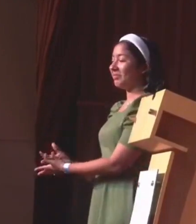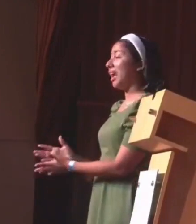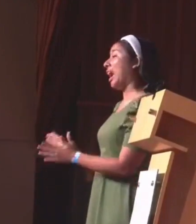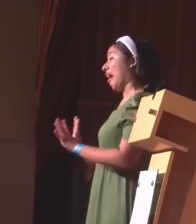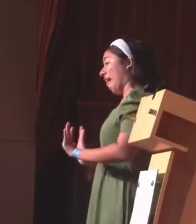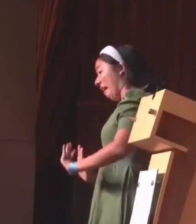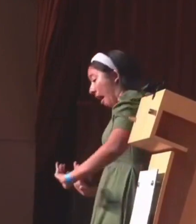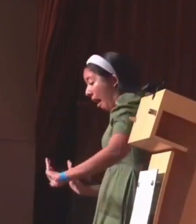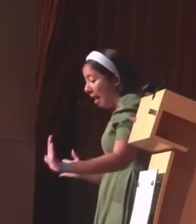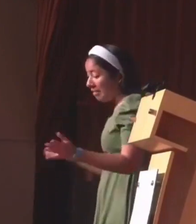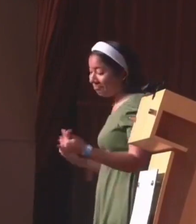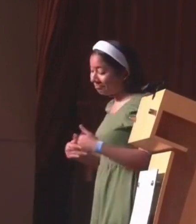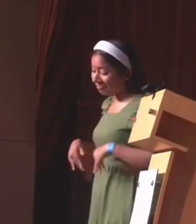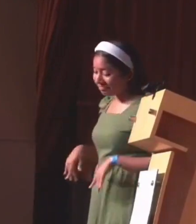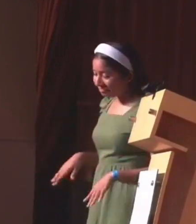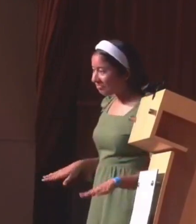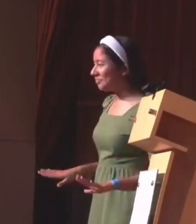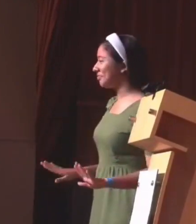Era algo.